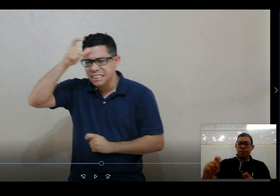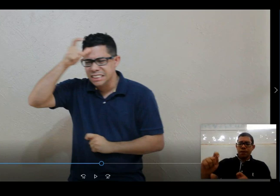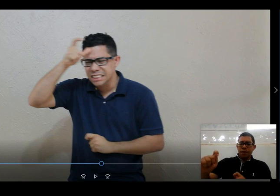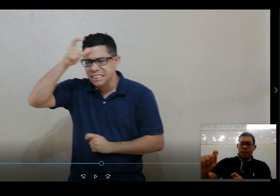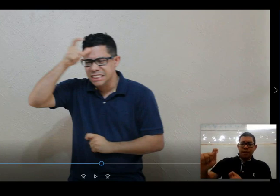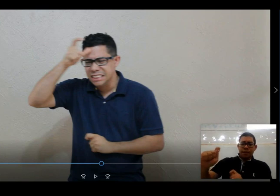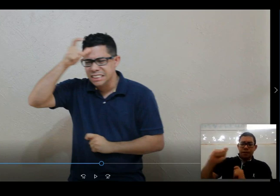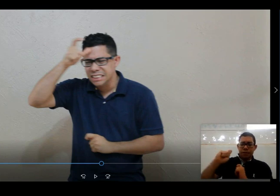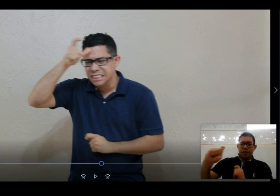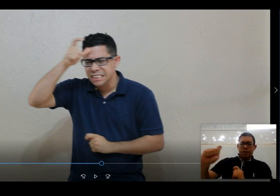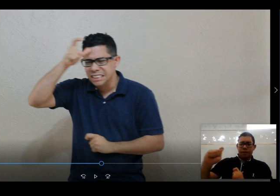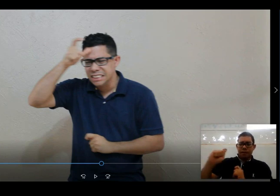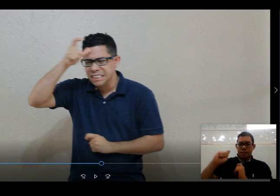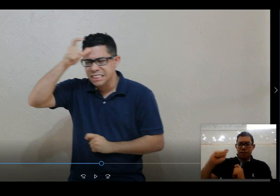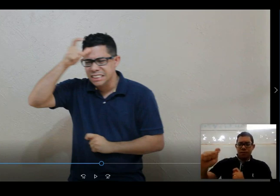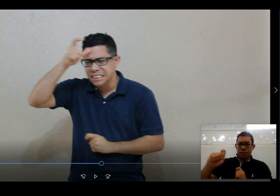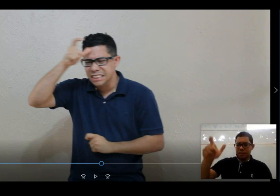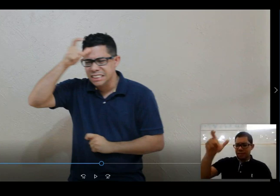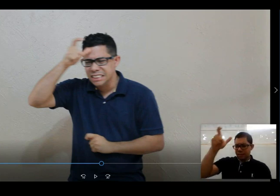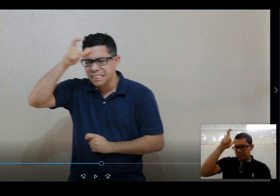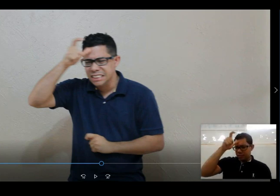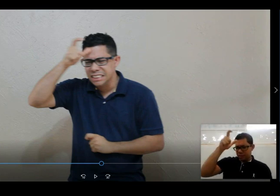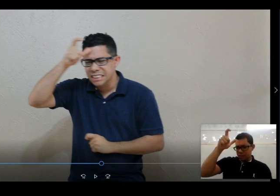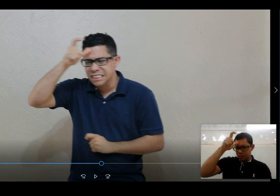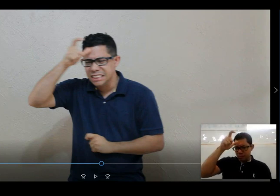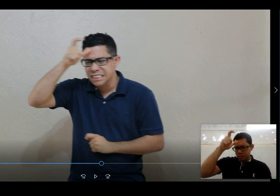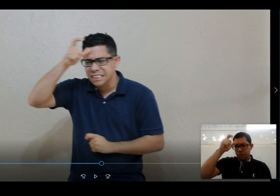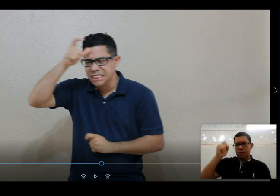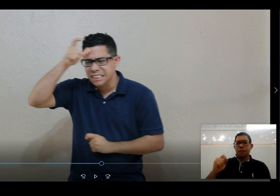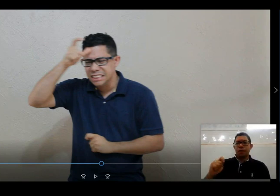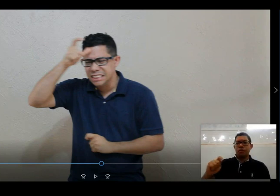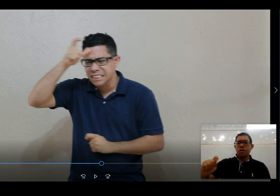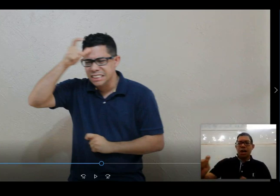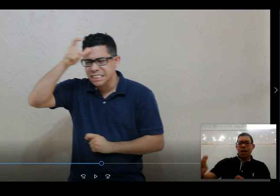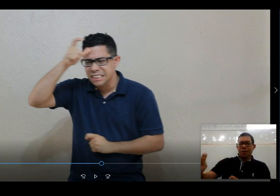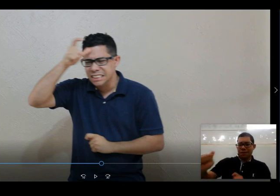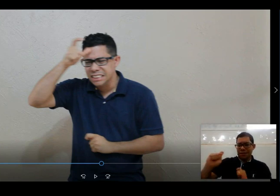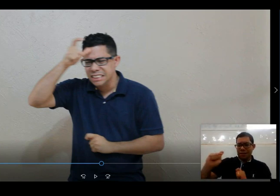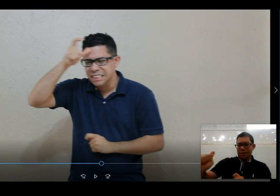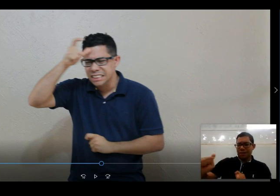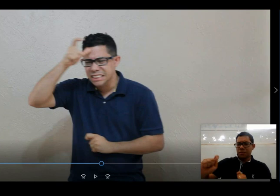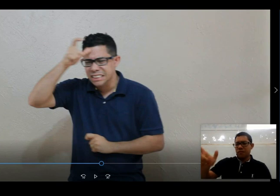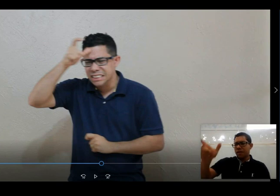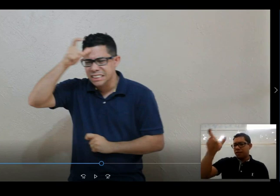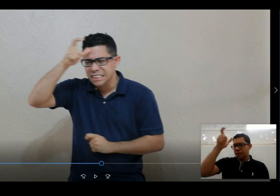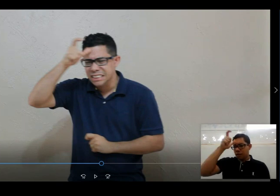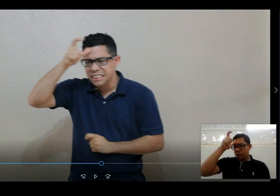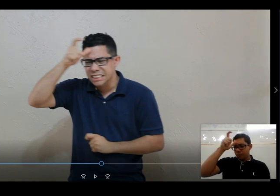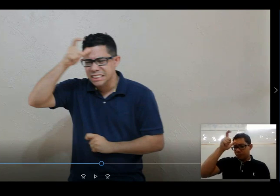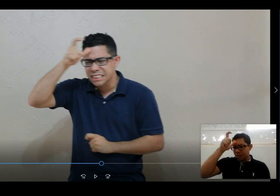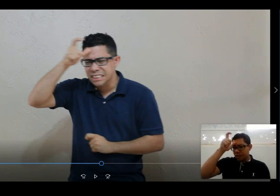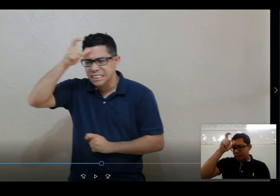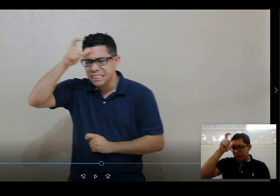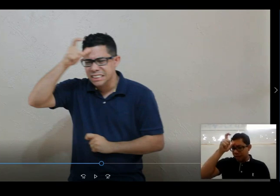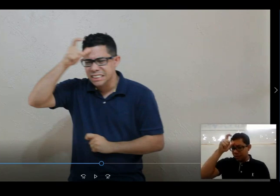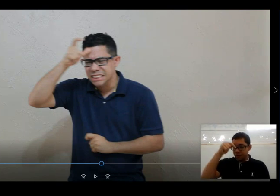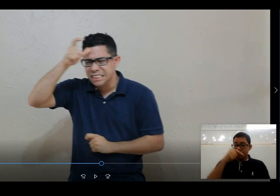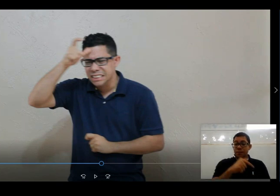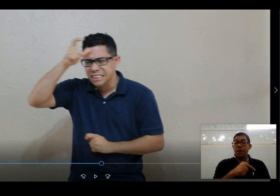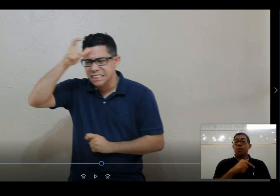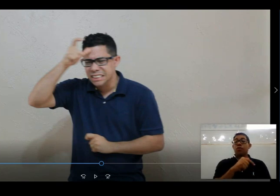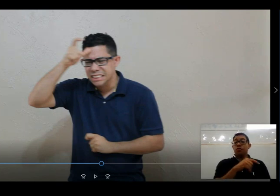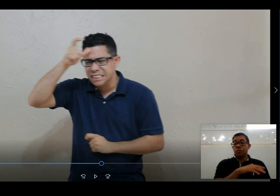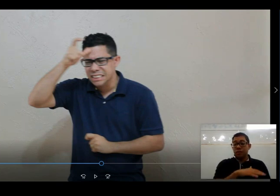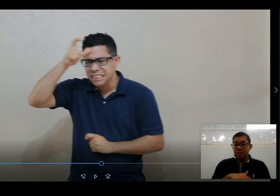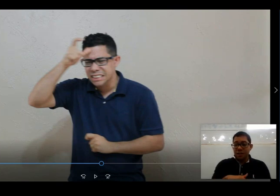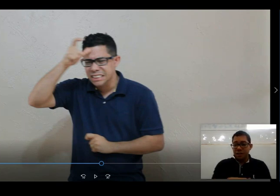certo? E a tentação. Então, a tentação feita pelo diabo, a tentação feita por Satanás,